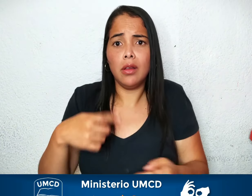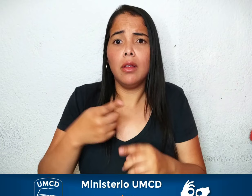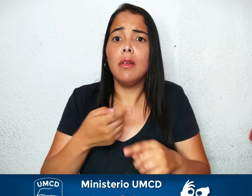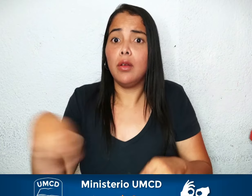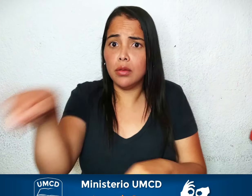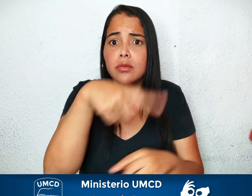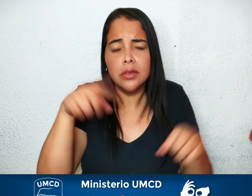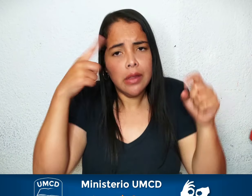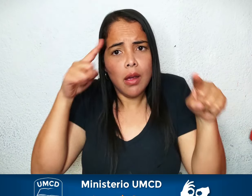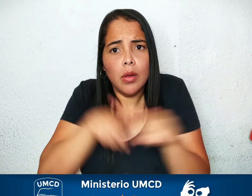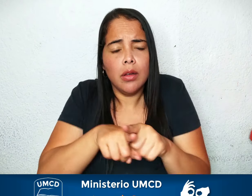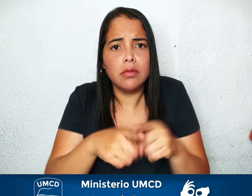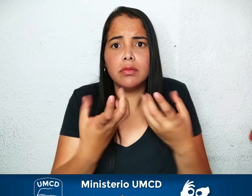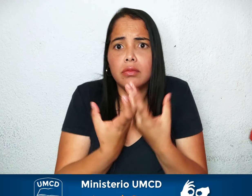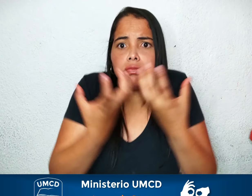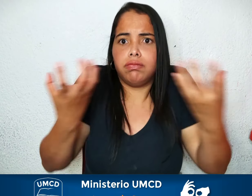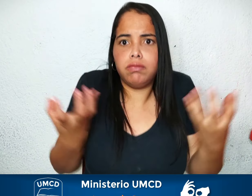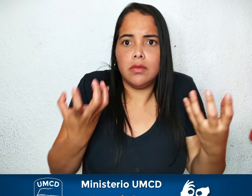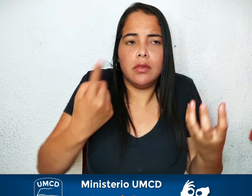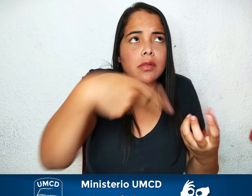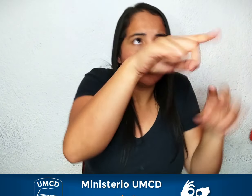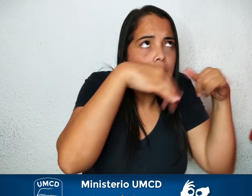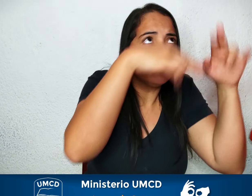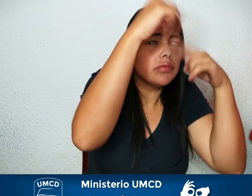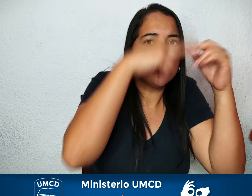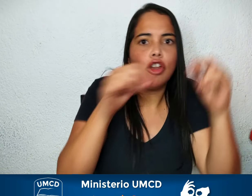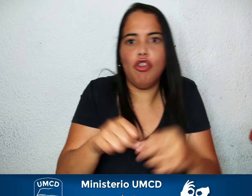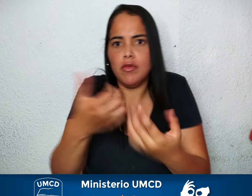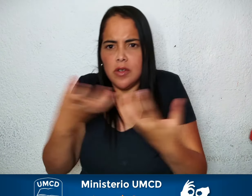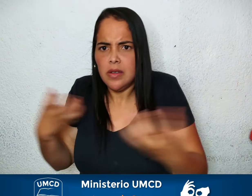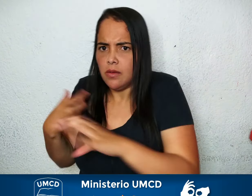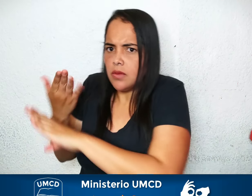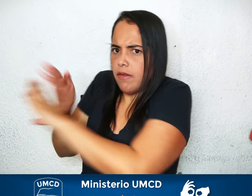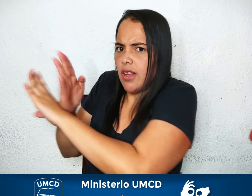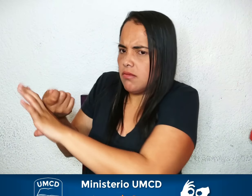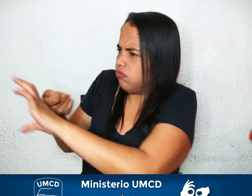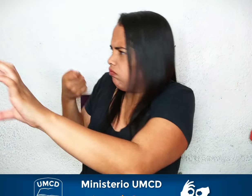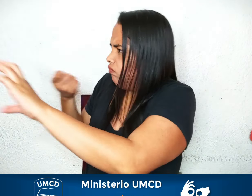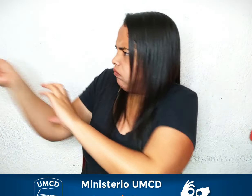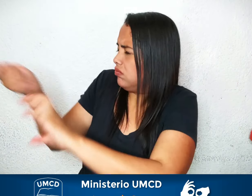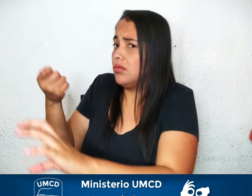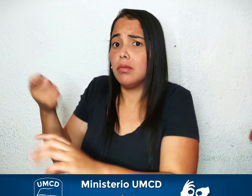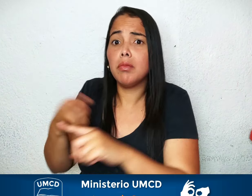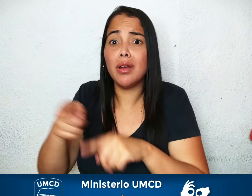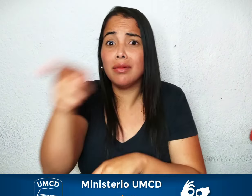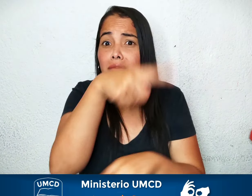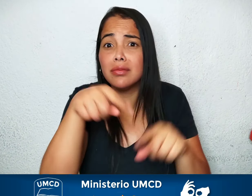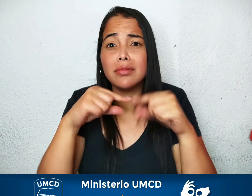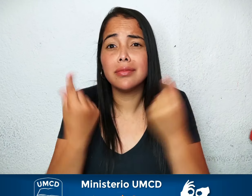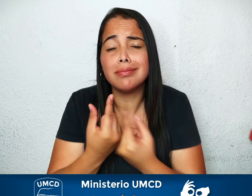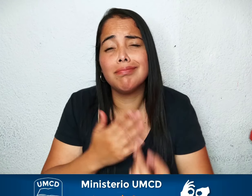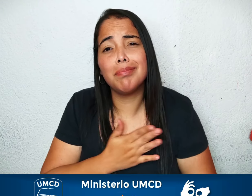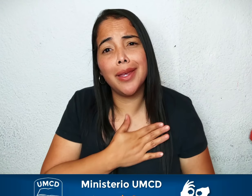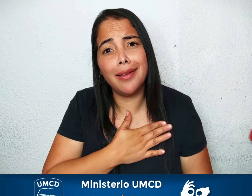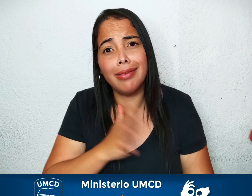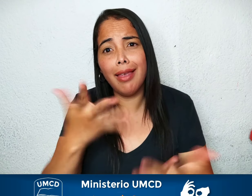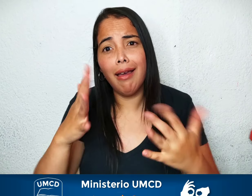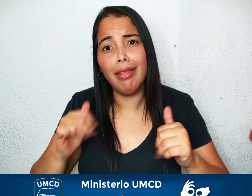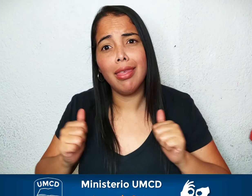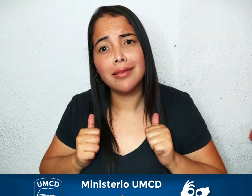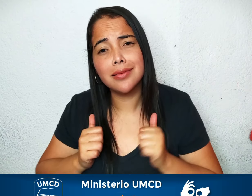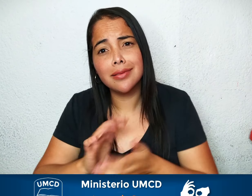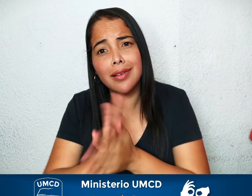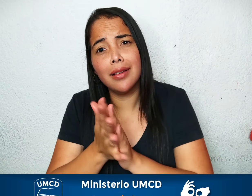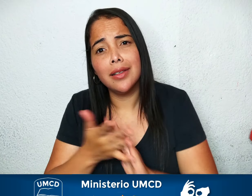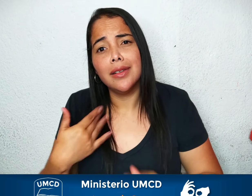tenían descanso, como nos dice en el último versículo del capítulo 4 de Nehemías, ni siquiera para descansar. Apenas